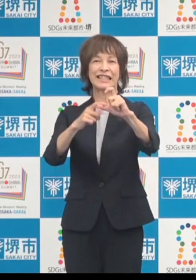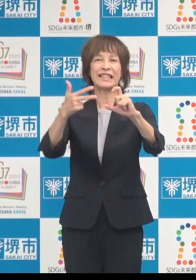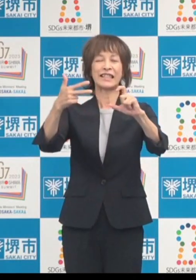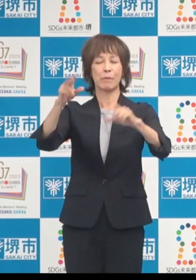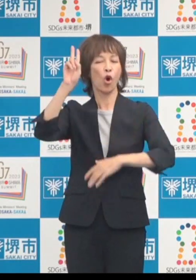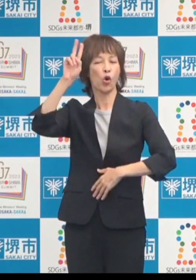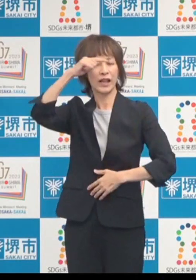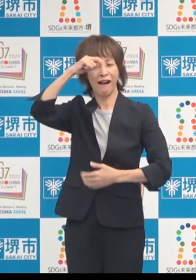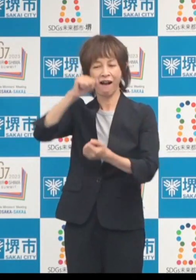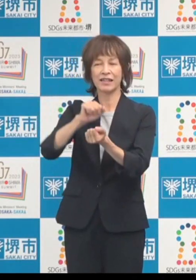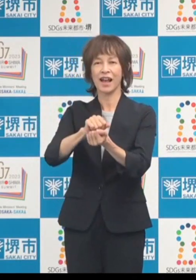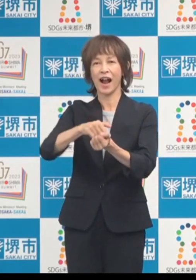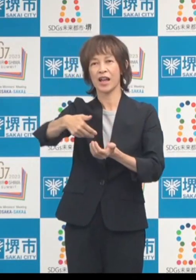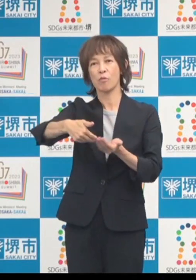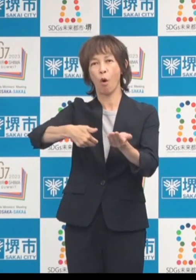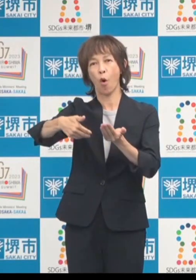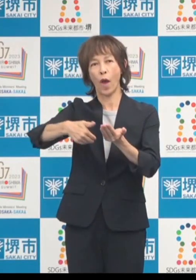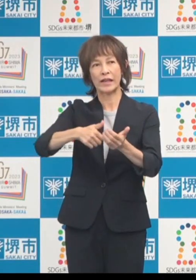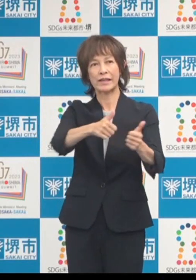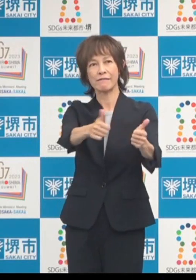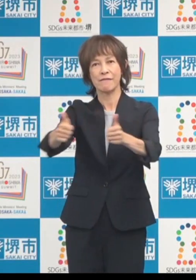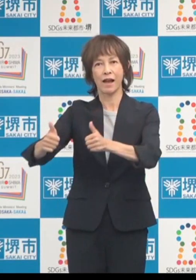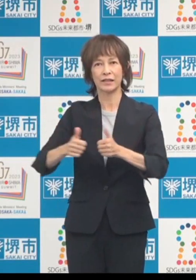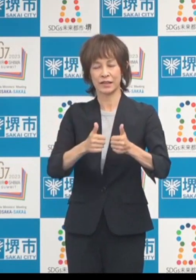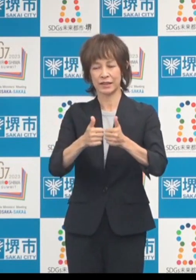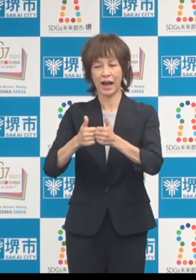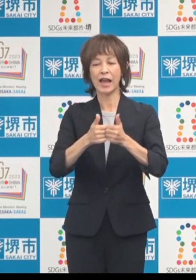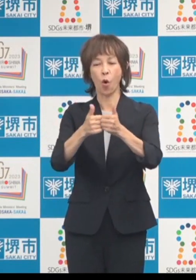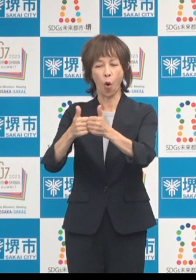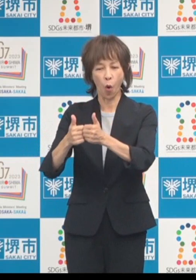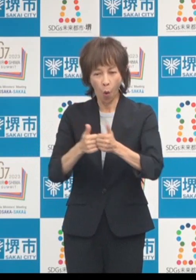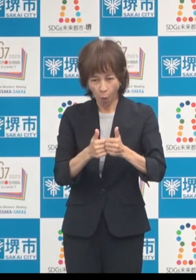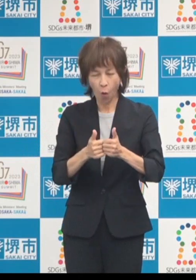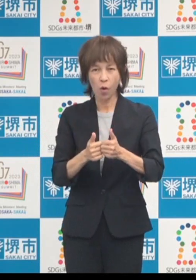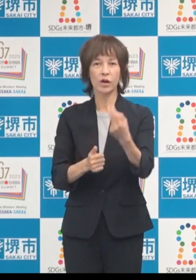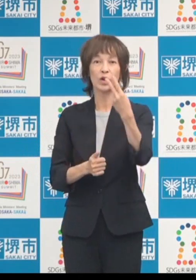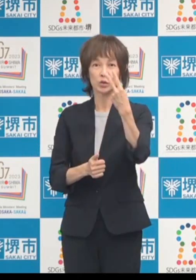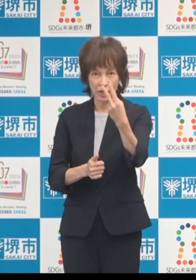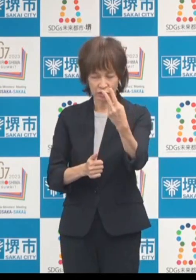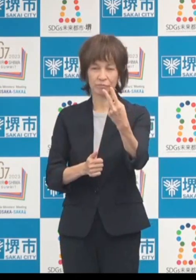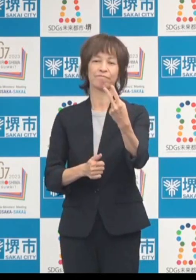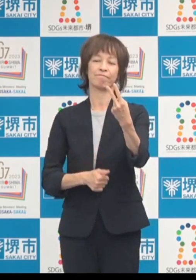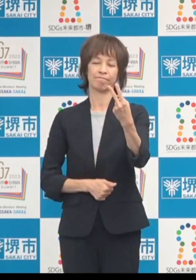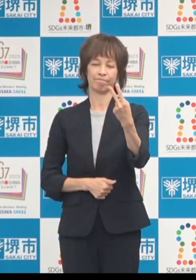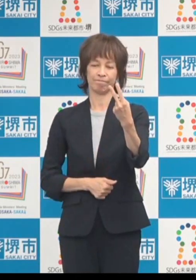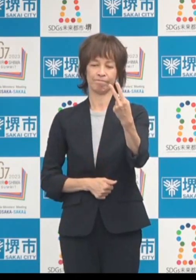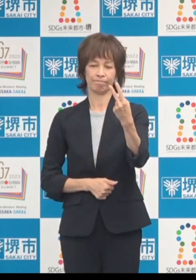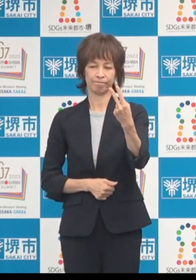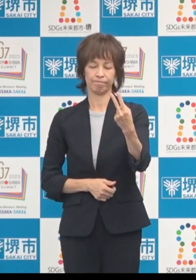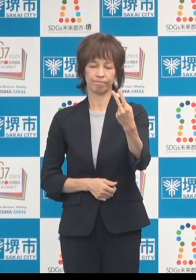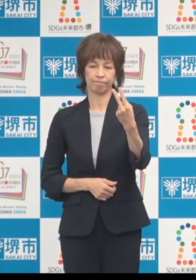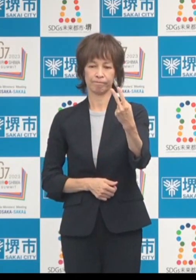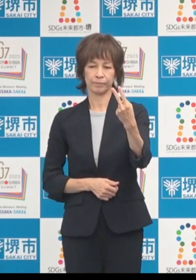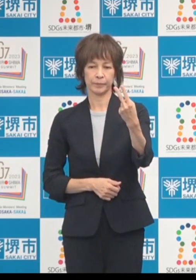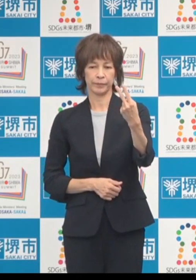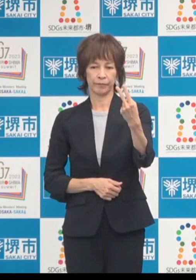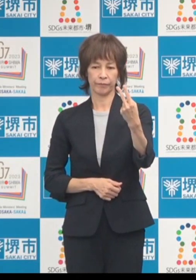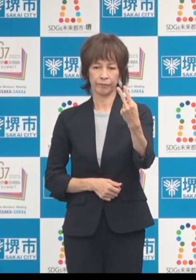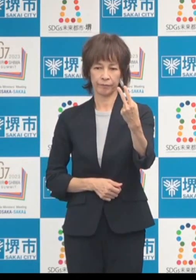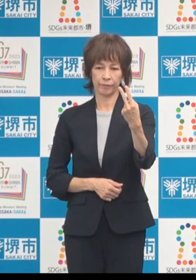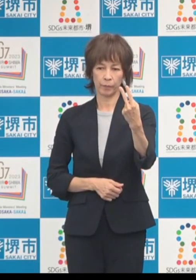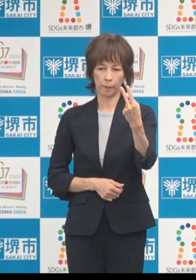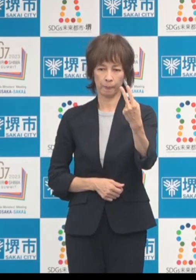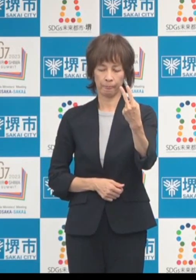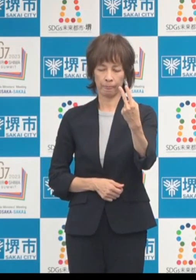阪堺貿易大臣会合の取り組みについて2点お伝えをさせていただきたいと思います。は